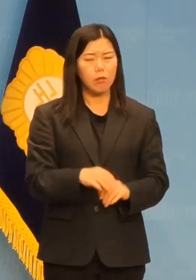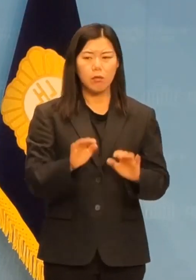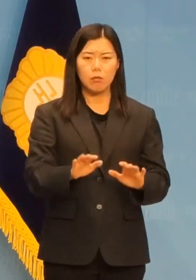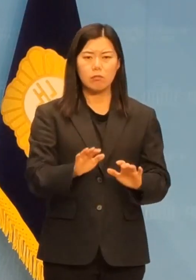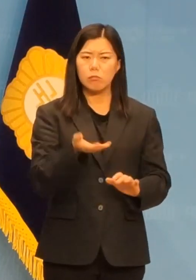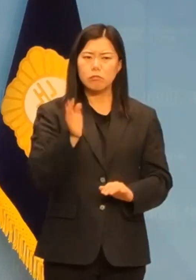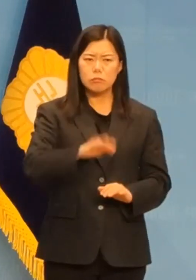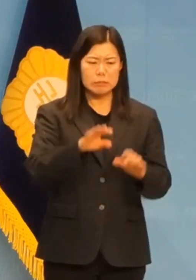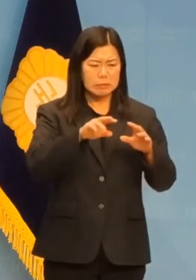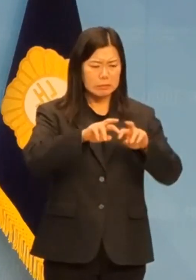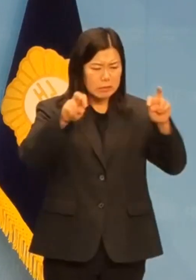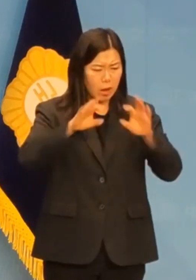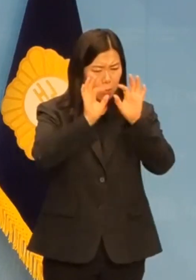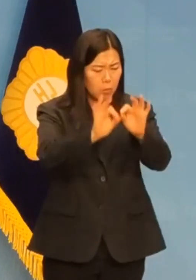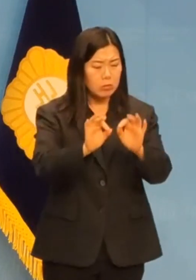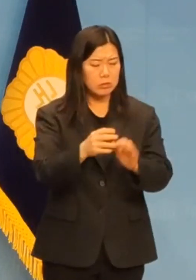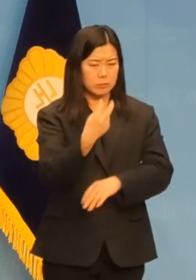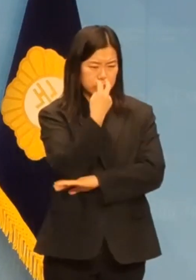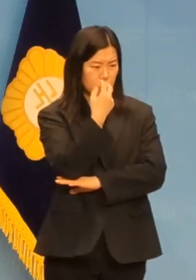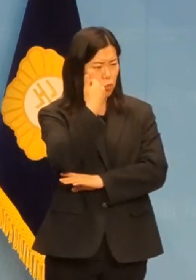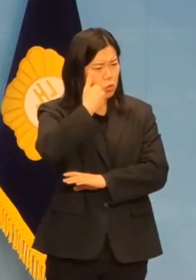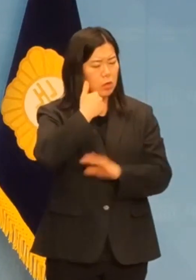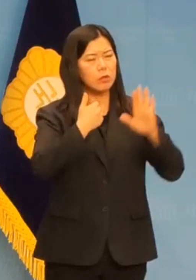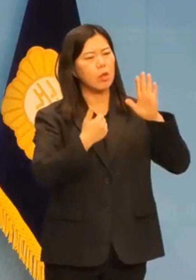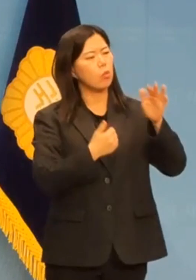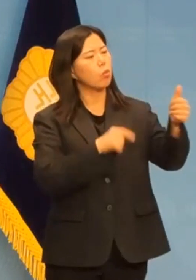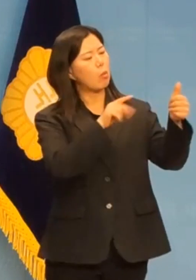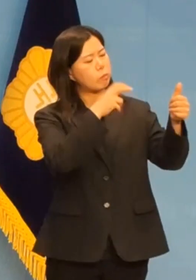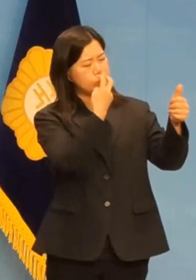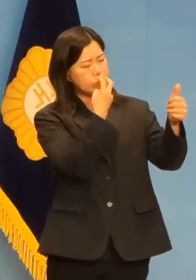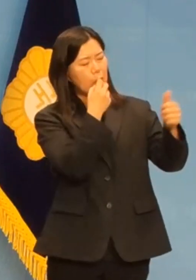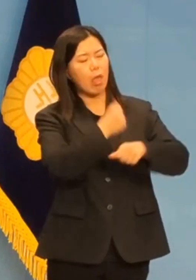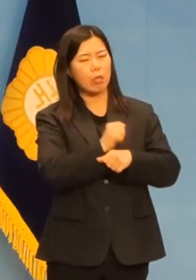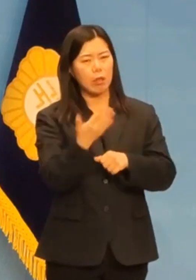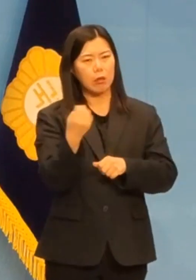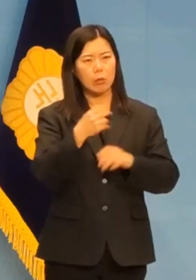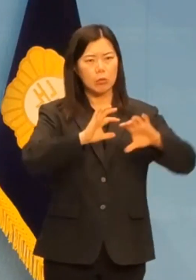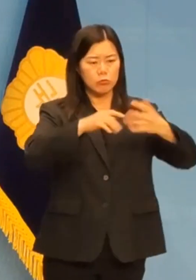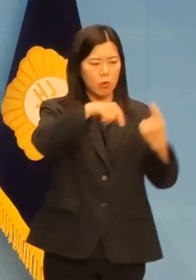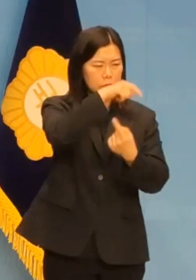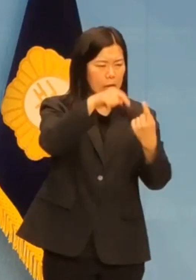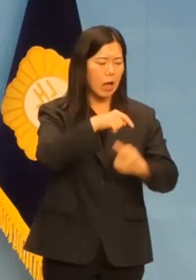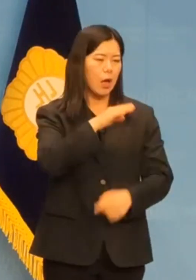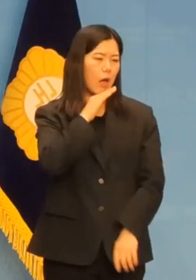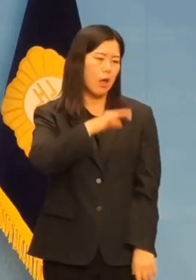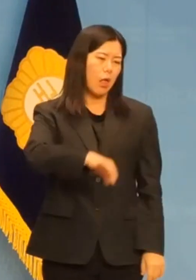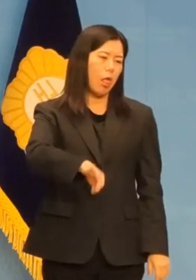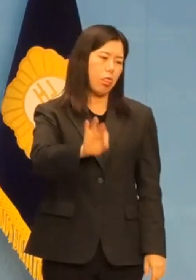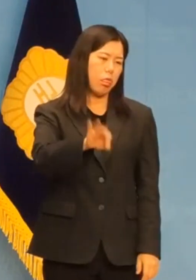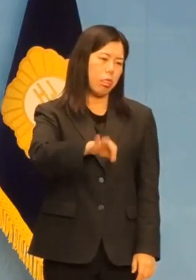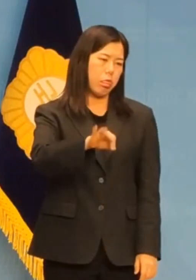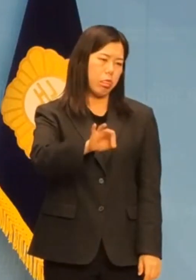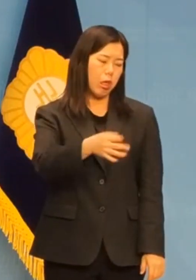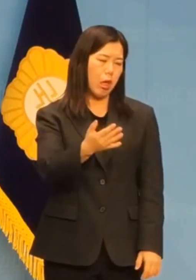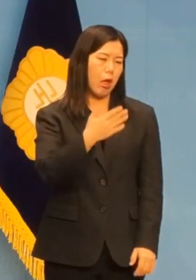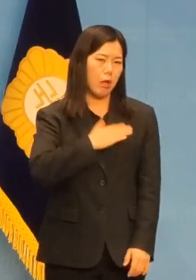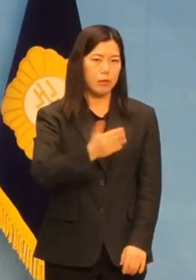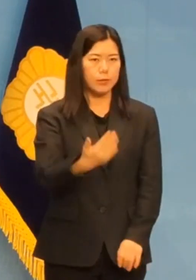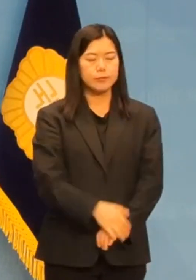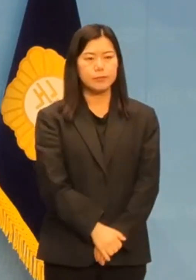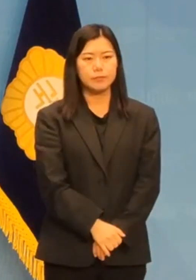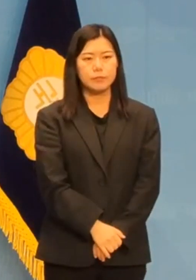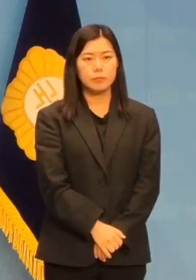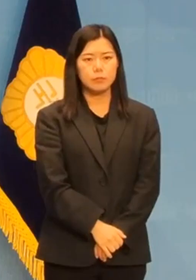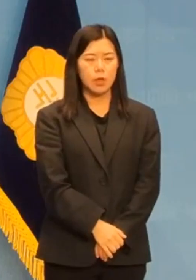정작 감시받게 된 것은 대통령 자신이었고 국정 운영의 수준만 여실히 드러났습니다.